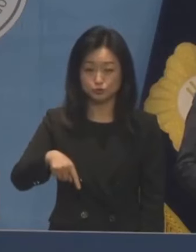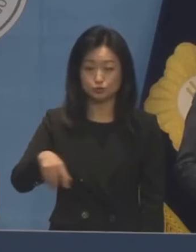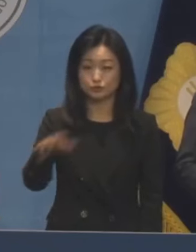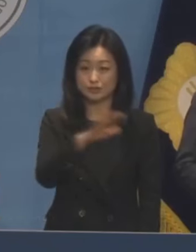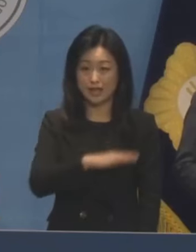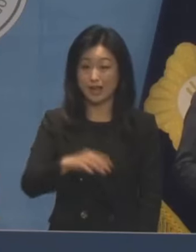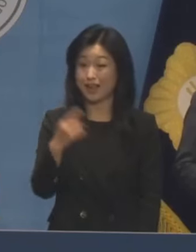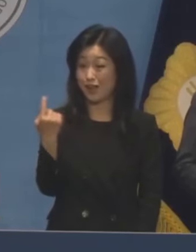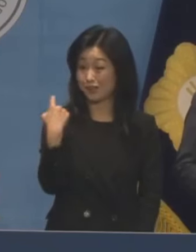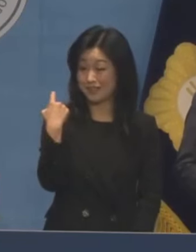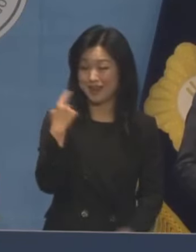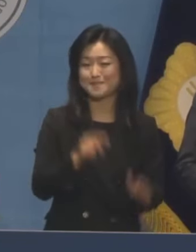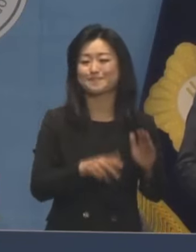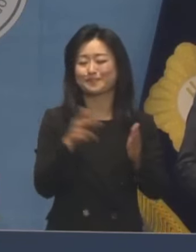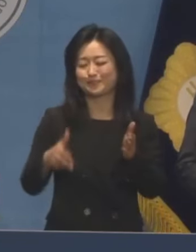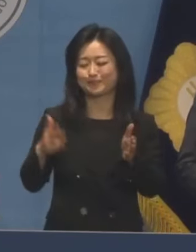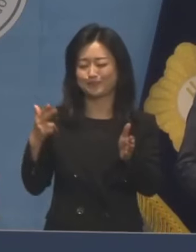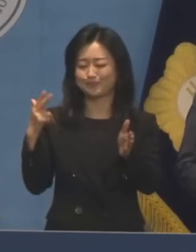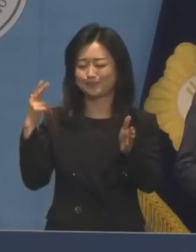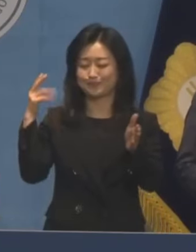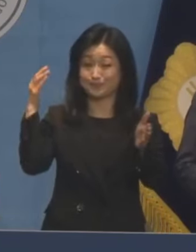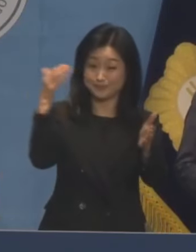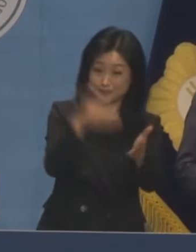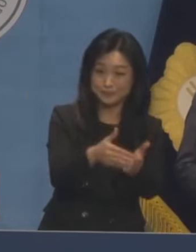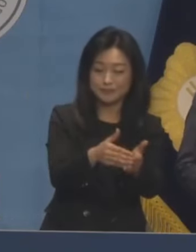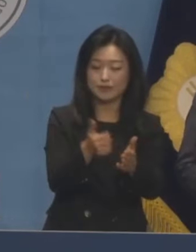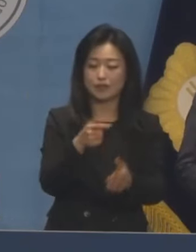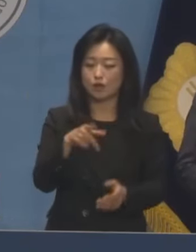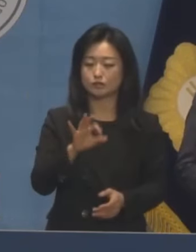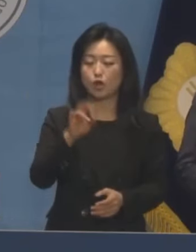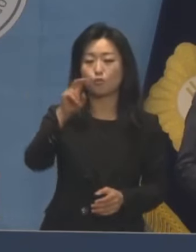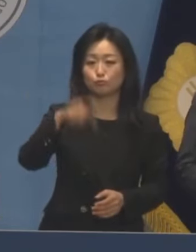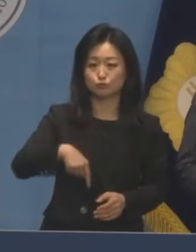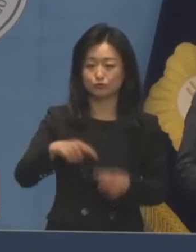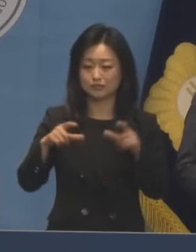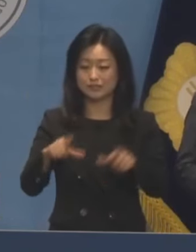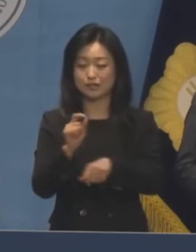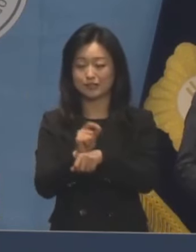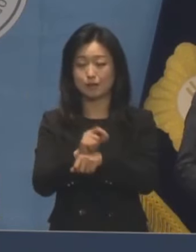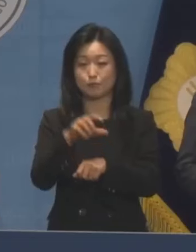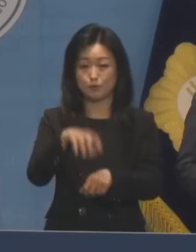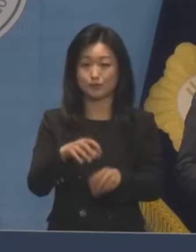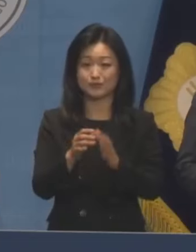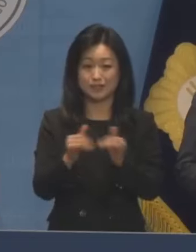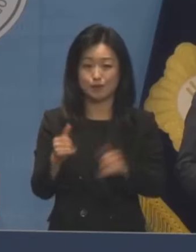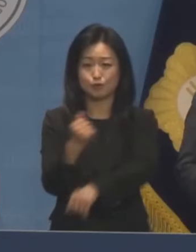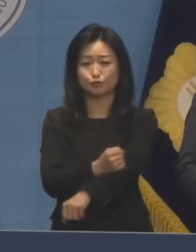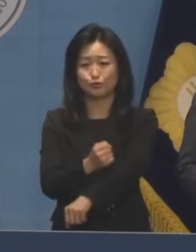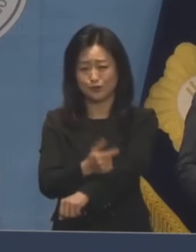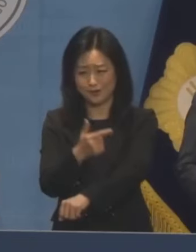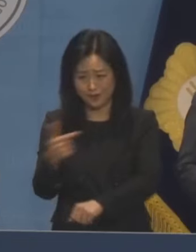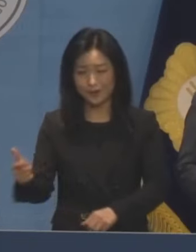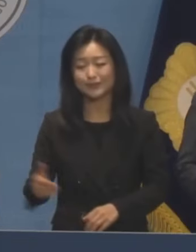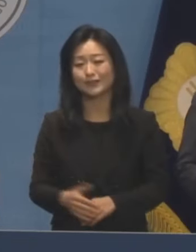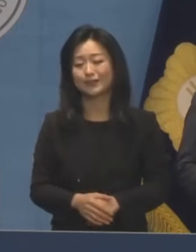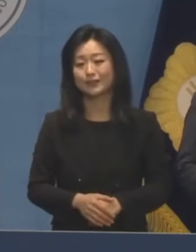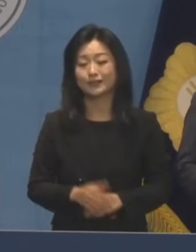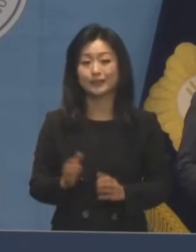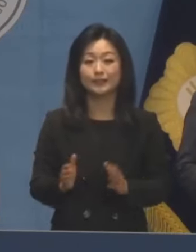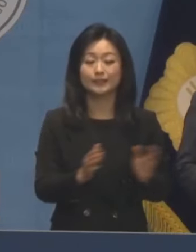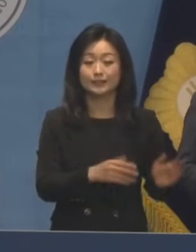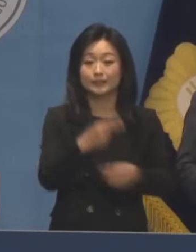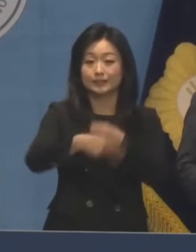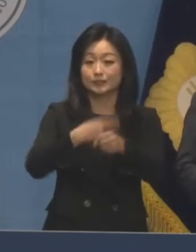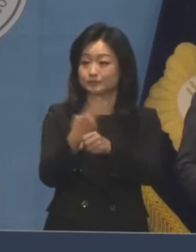현장을 방문했습니다이 과정에서 허성무 의원 지역구 사무실 관계자분들께서 많은 수고를 해주셨습니다